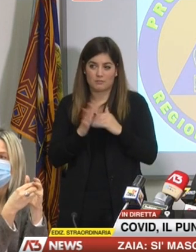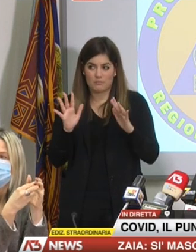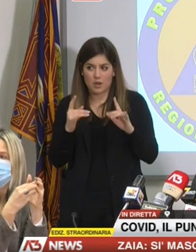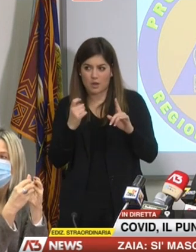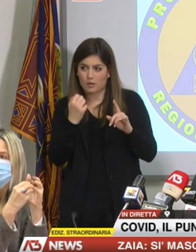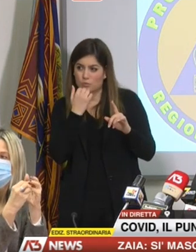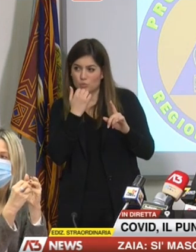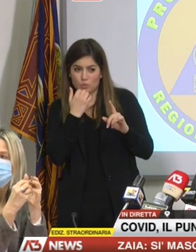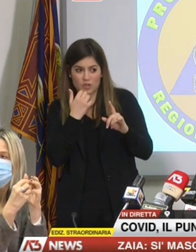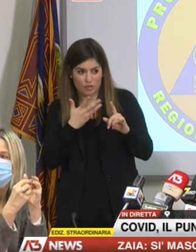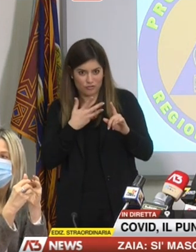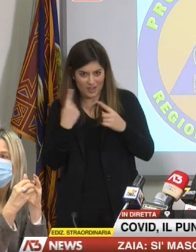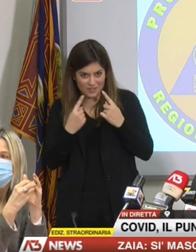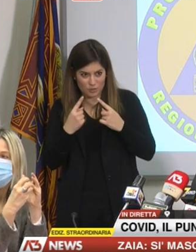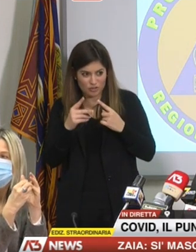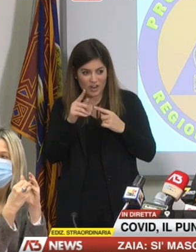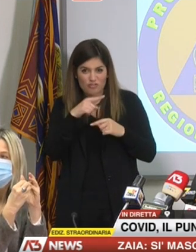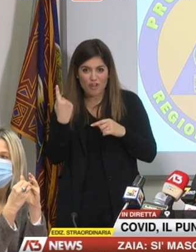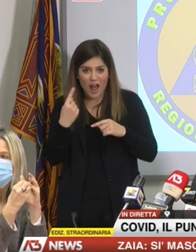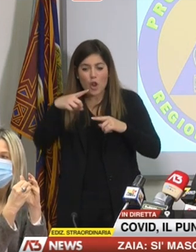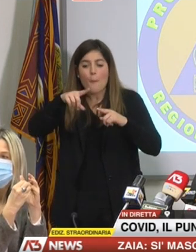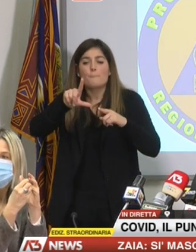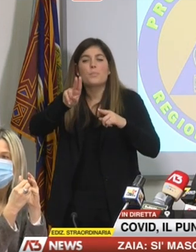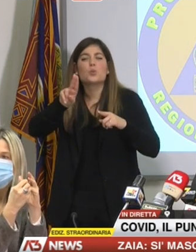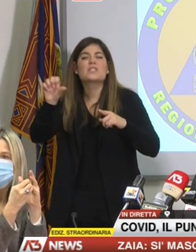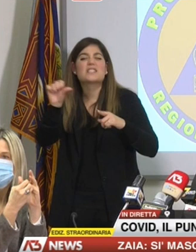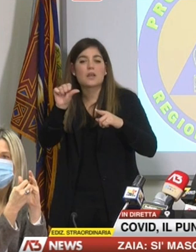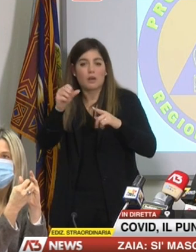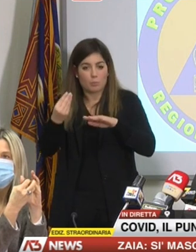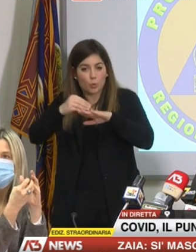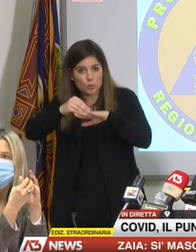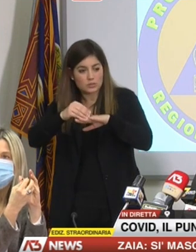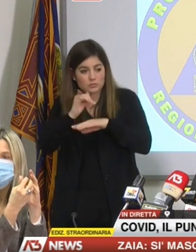Sì, plus, sì. C'eravamo in tre, però due